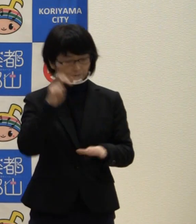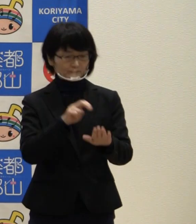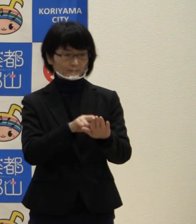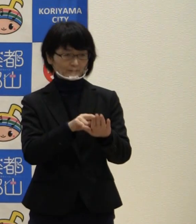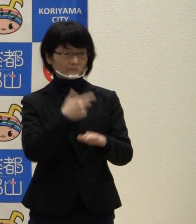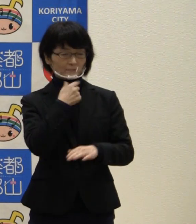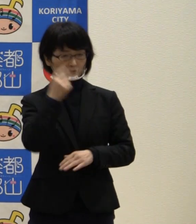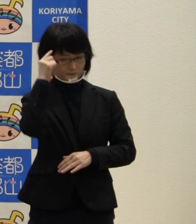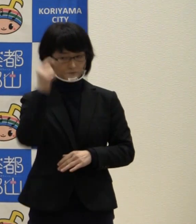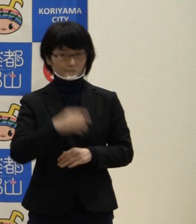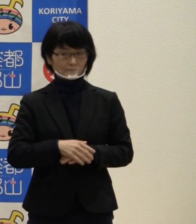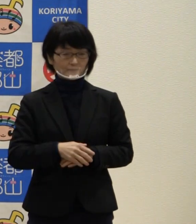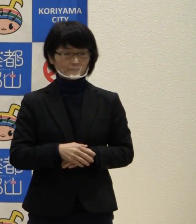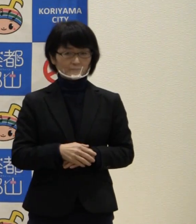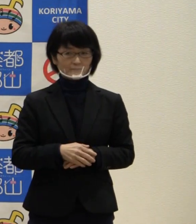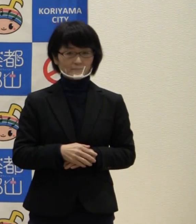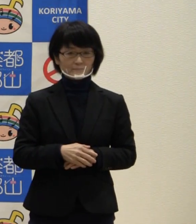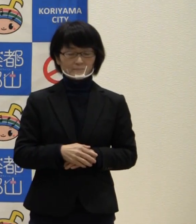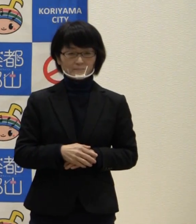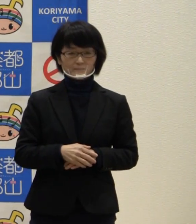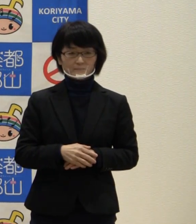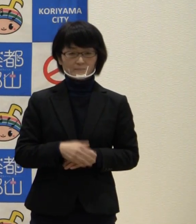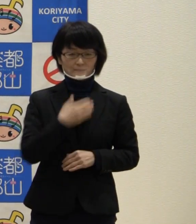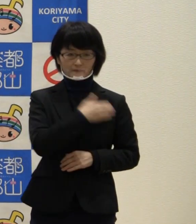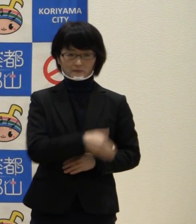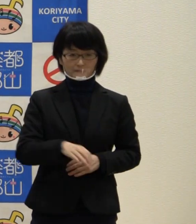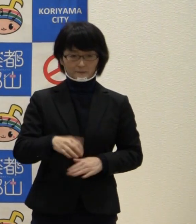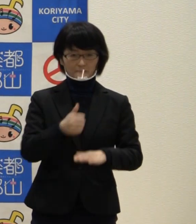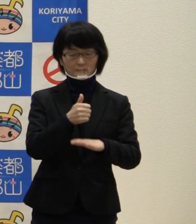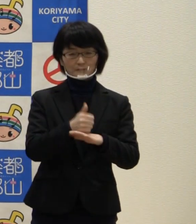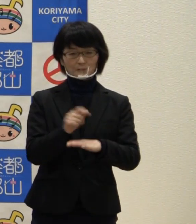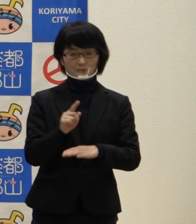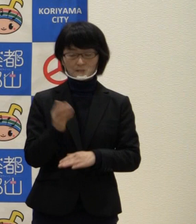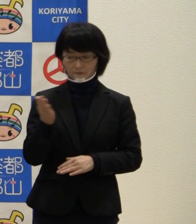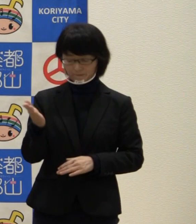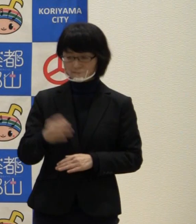健所長、そういうことで、申し訳ございませんか。